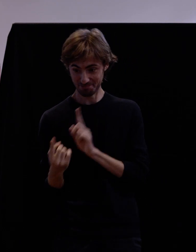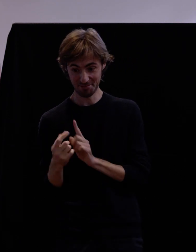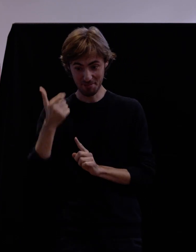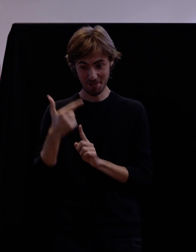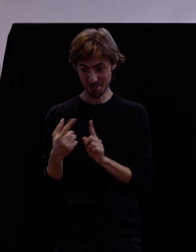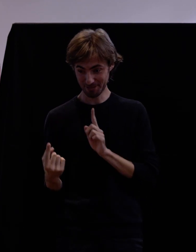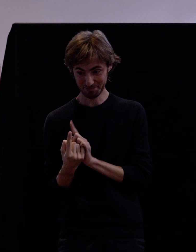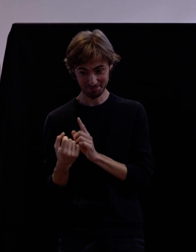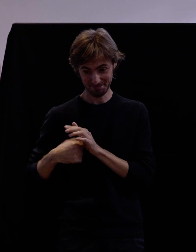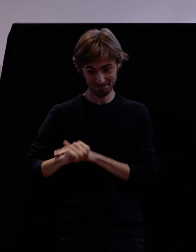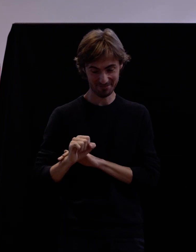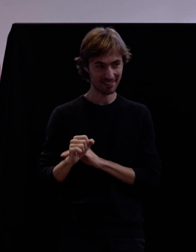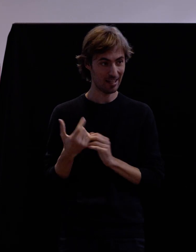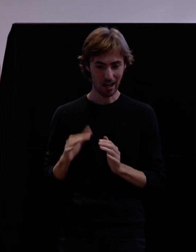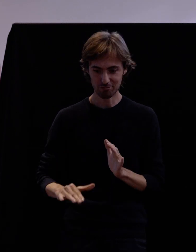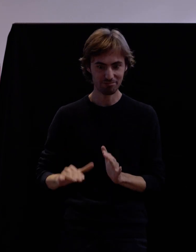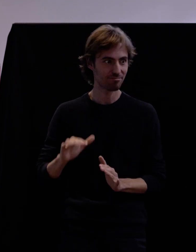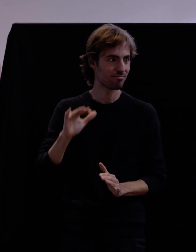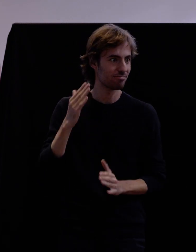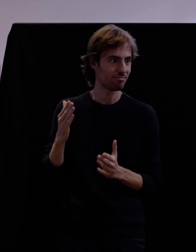Quel parcours, quel chemin, c'est vraiment...